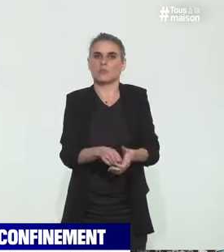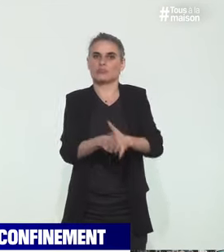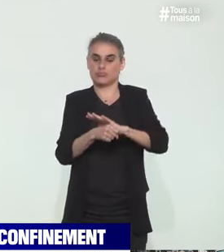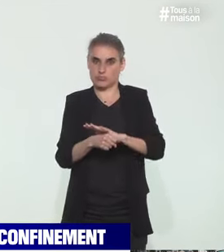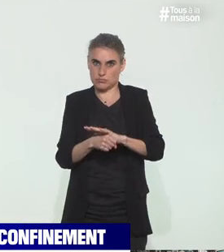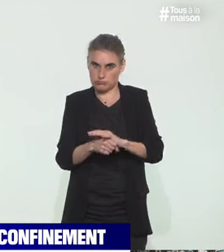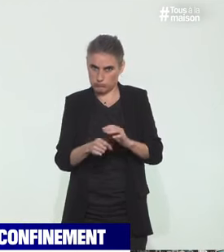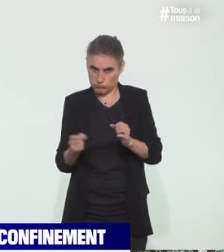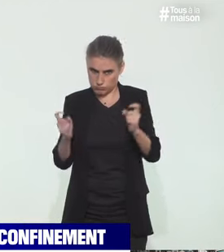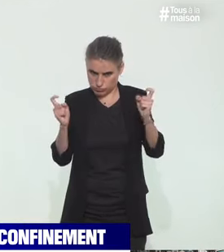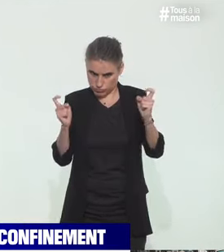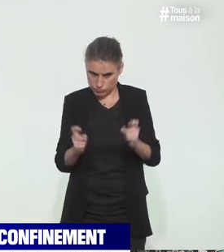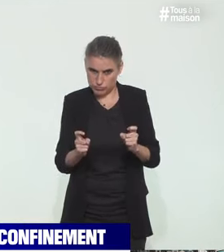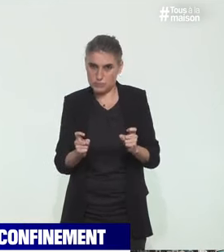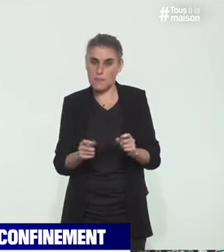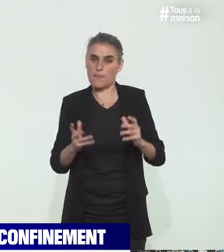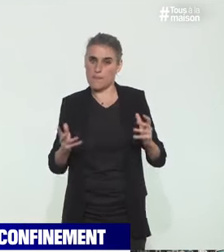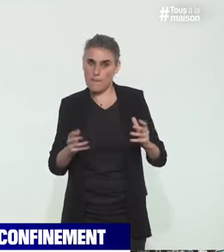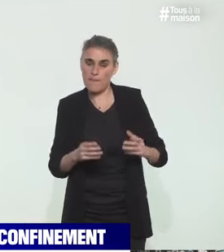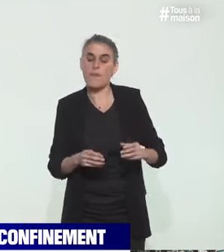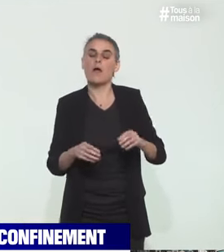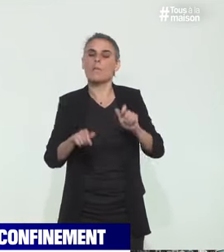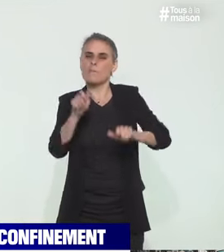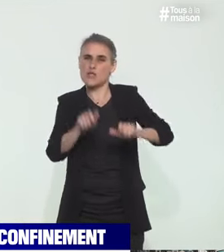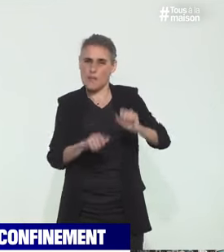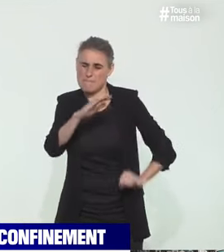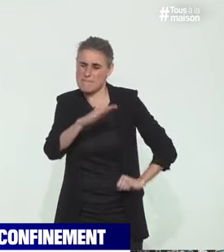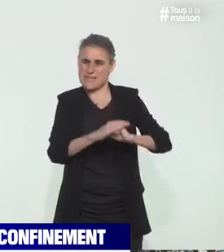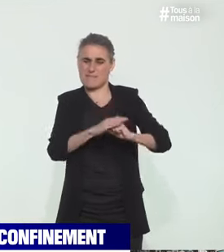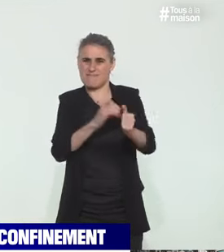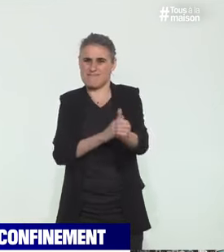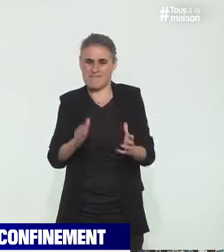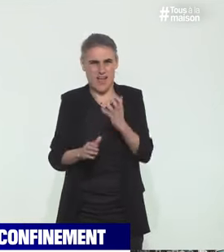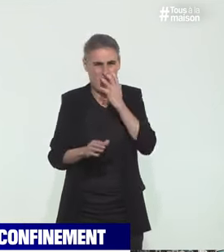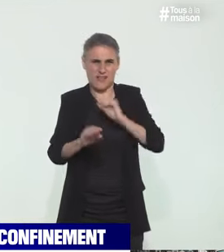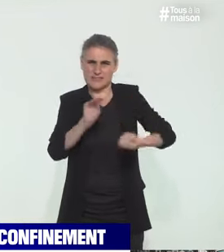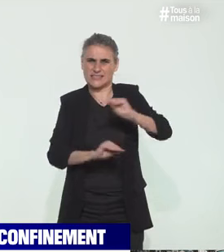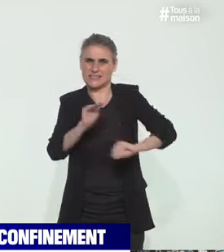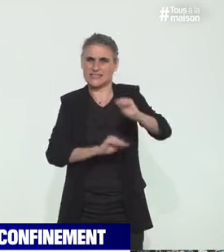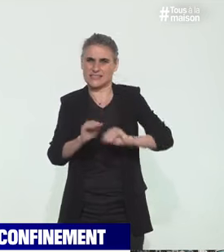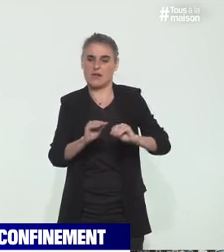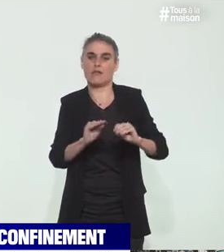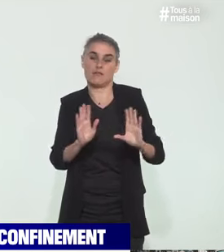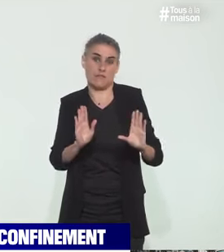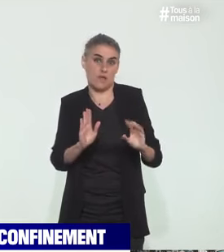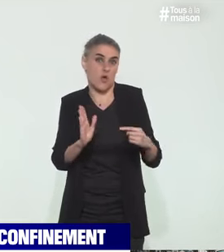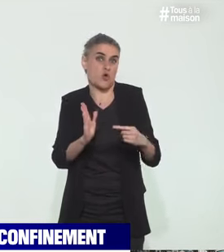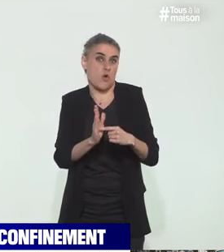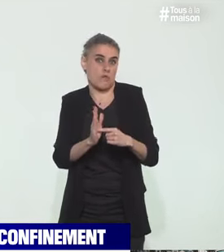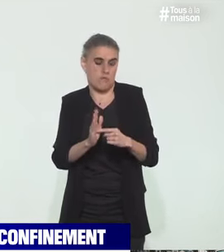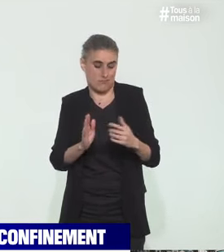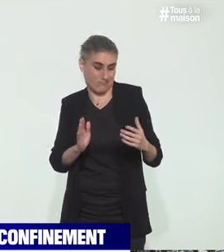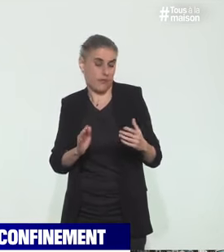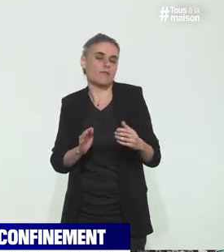baisse. Le nombre maximum de patients atteints d'infection coronavirus Covid-19 en réanimation avait presque atteint